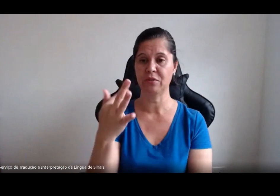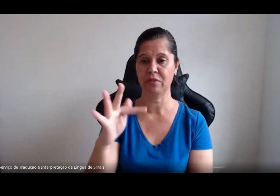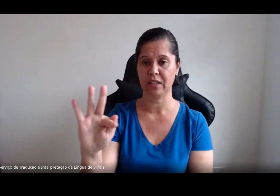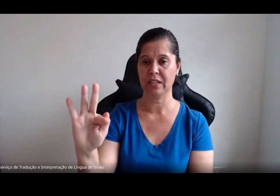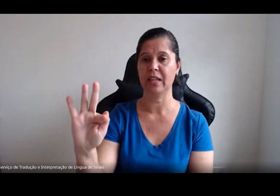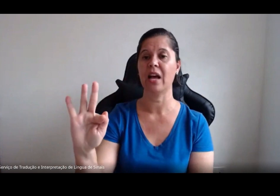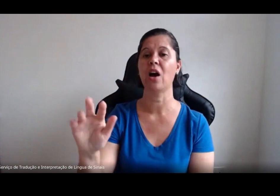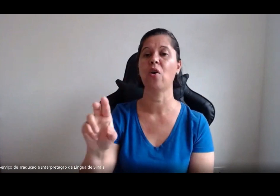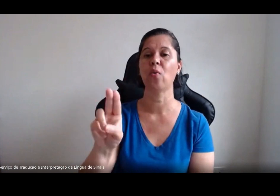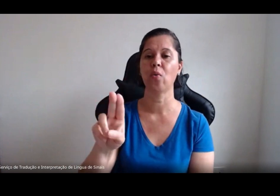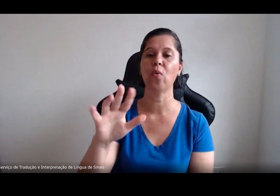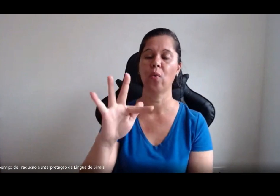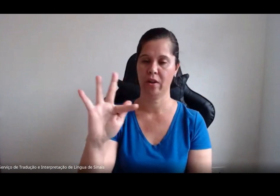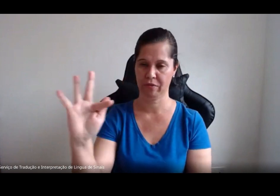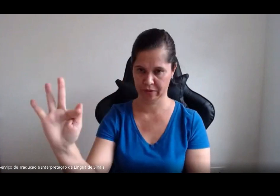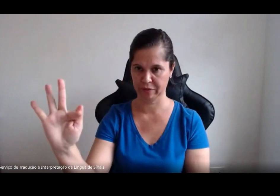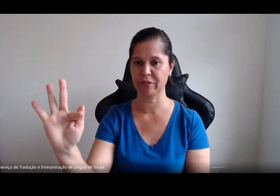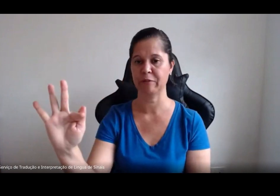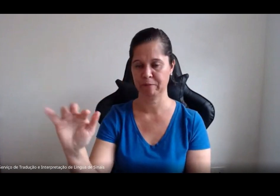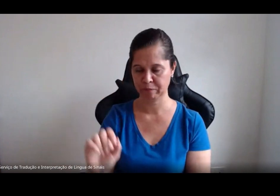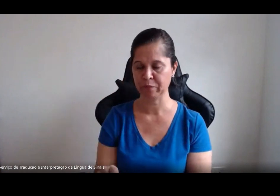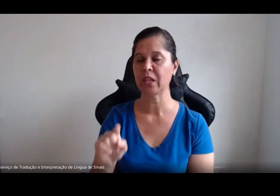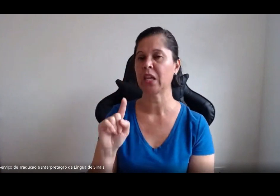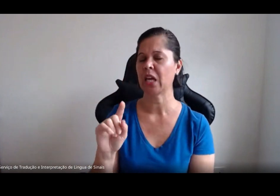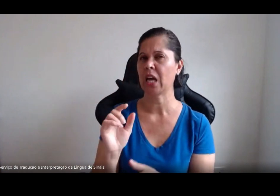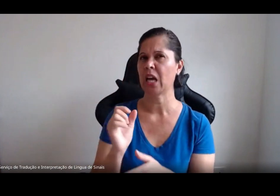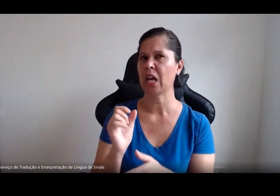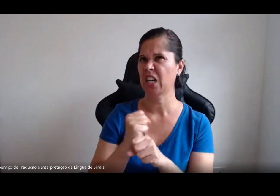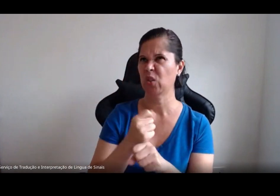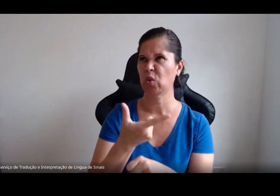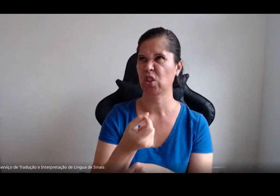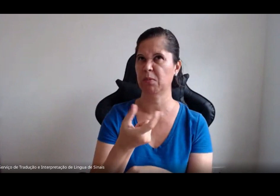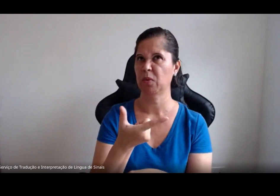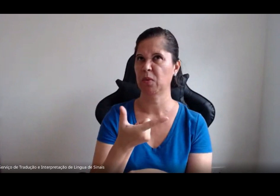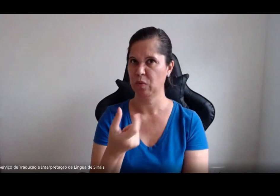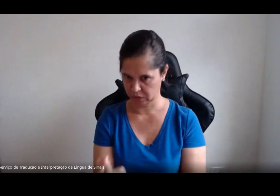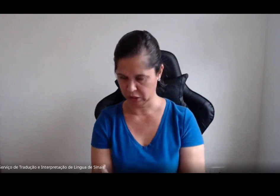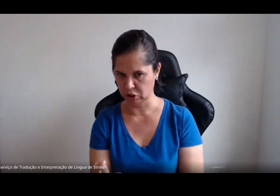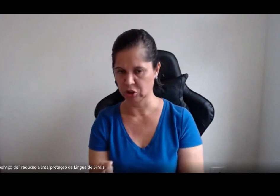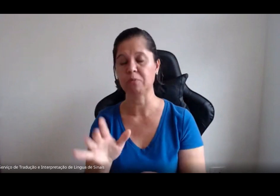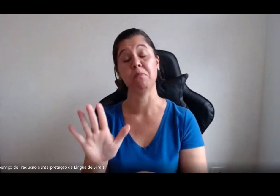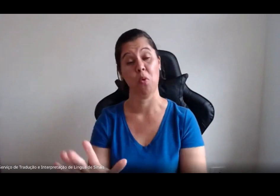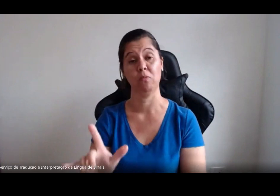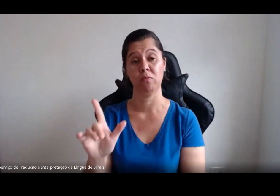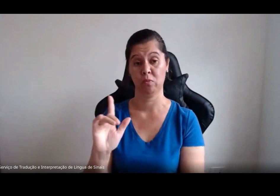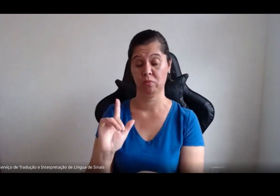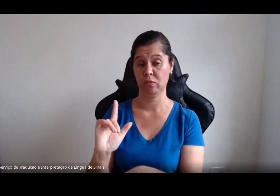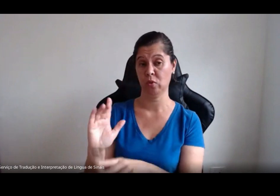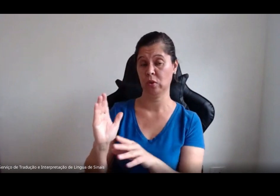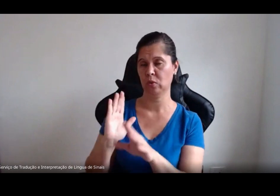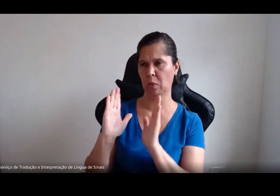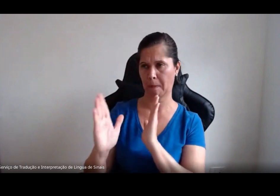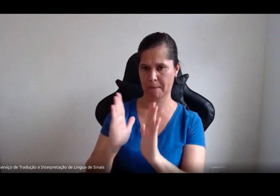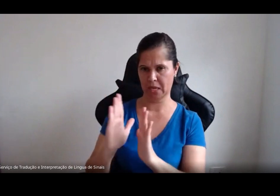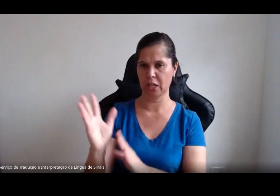Federal Fluminense. Se não me engano, saiu em 2020. Na ocasião, eu fiz uma